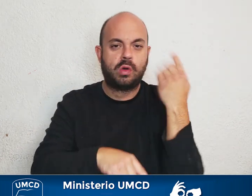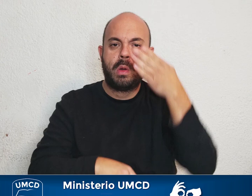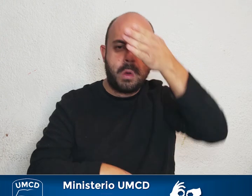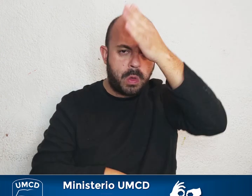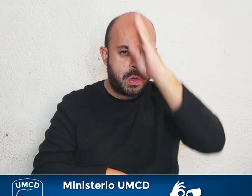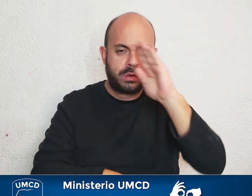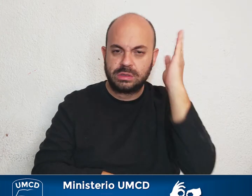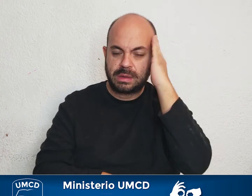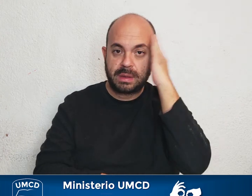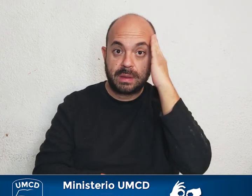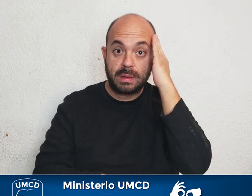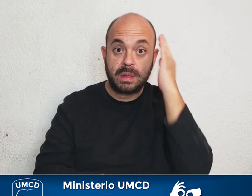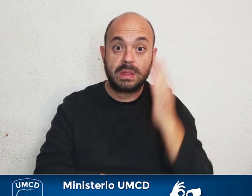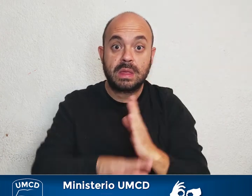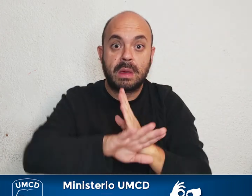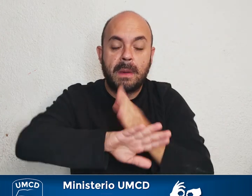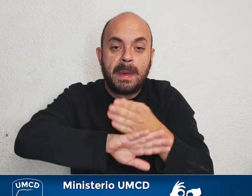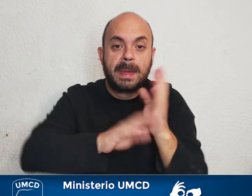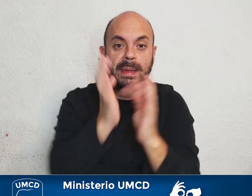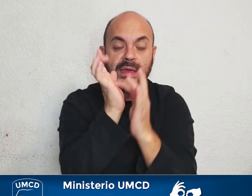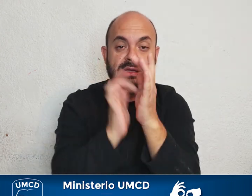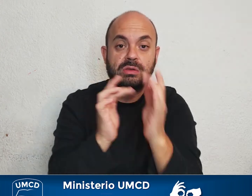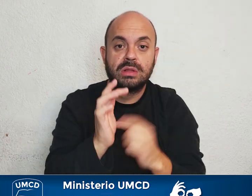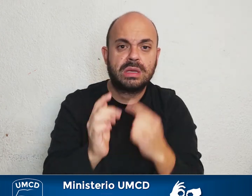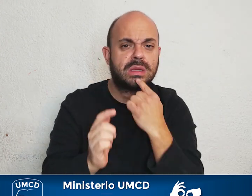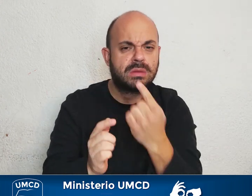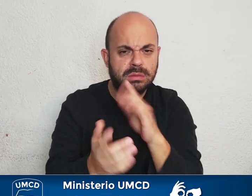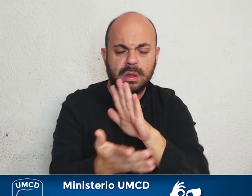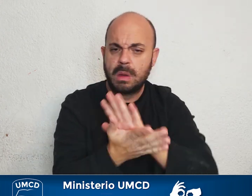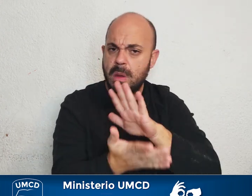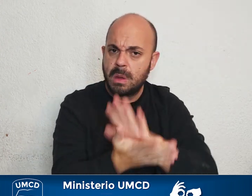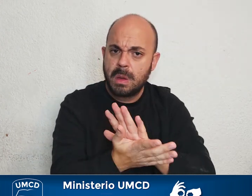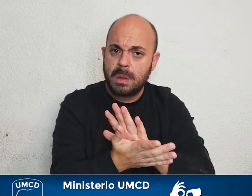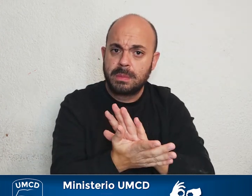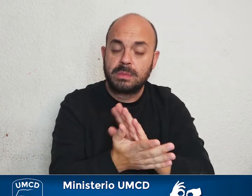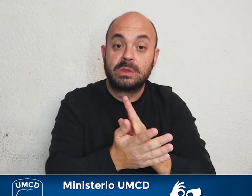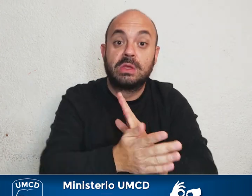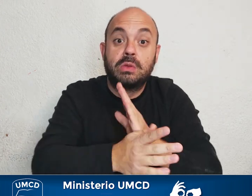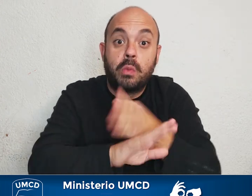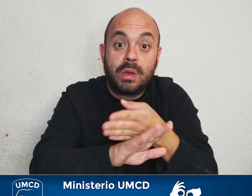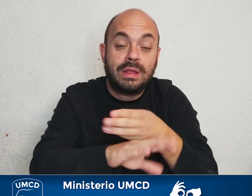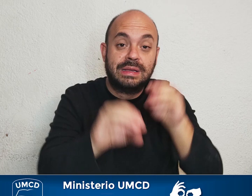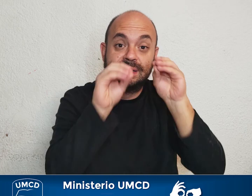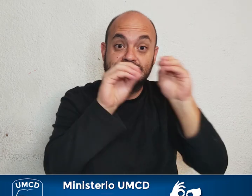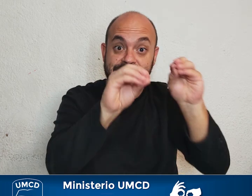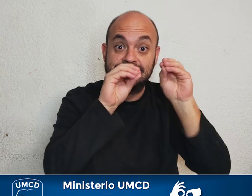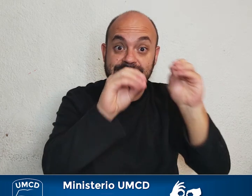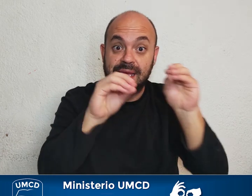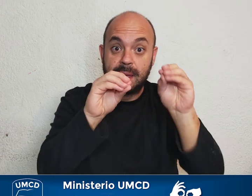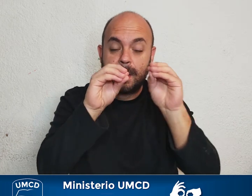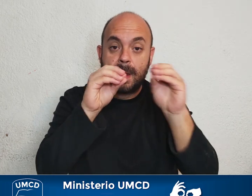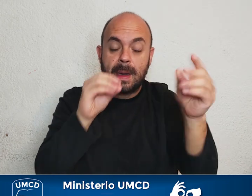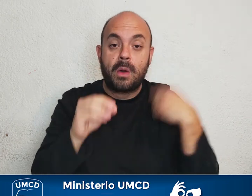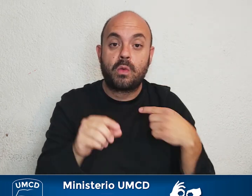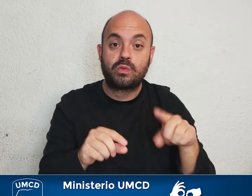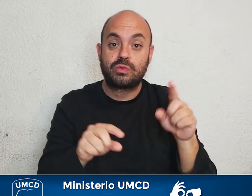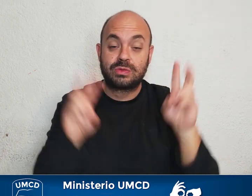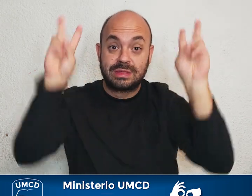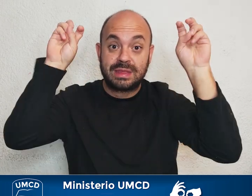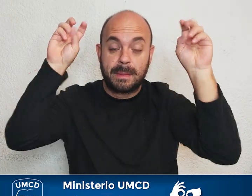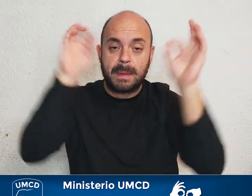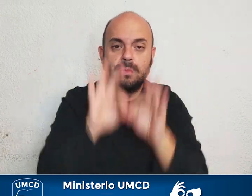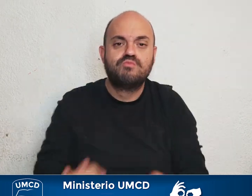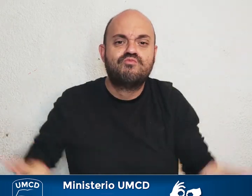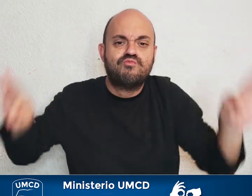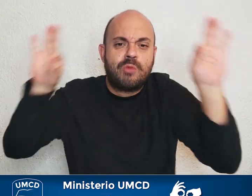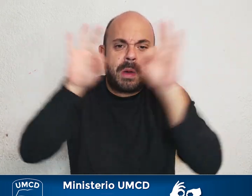Pero en ese momento Jesús les dice: desconozco. Pero usando un relato, una historia, Él introduce un principio que les